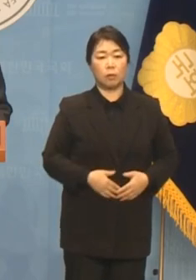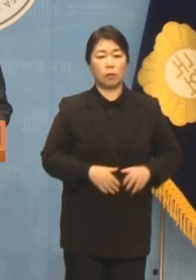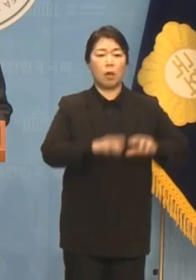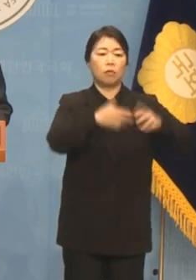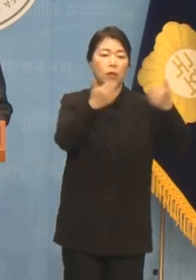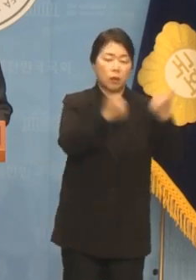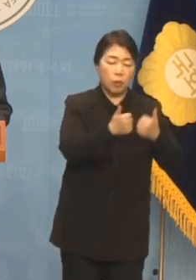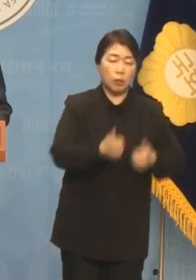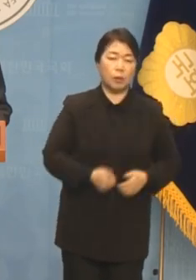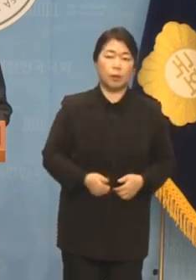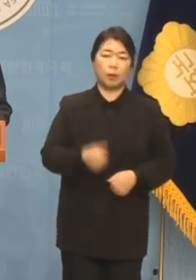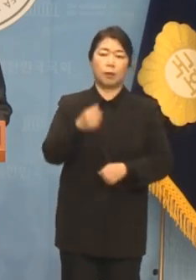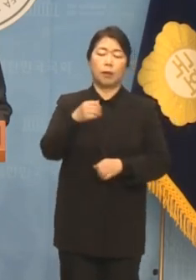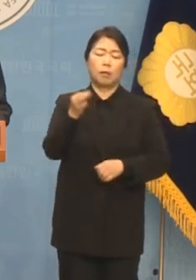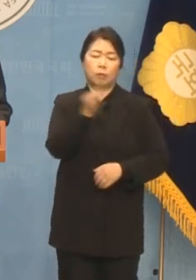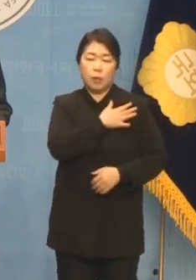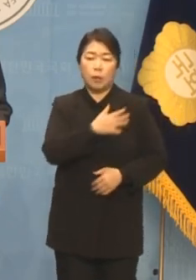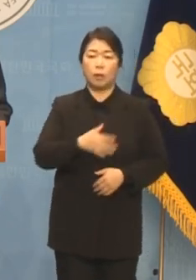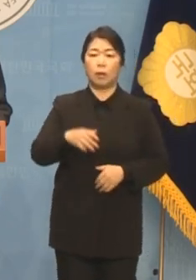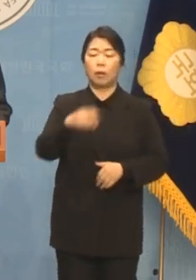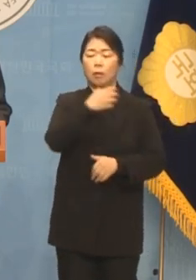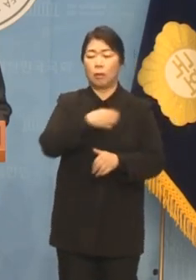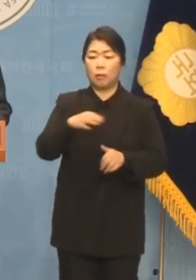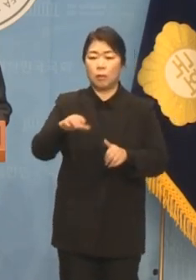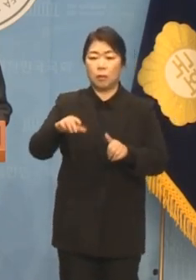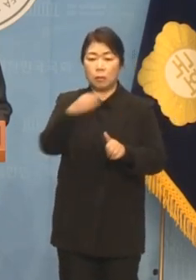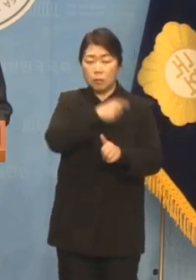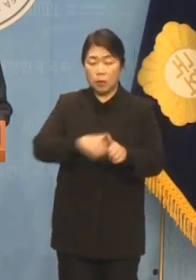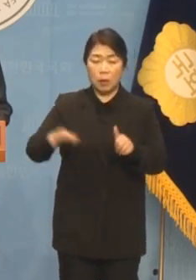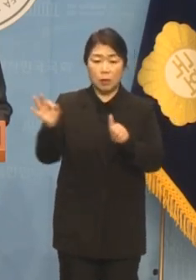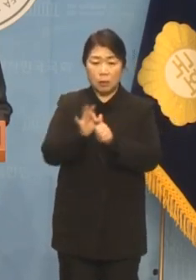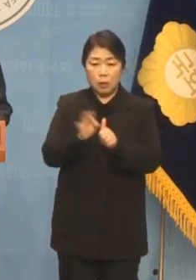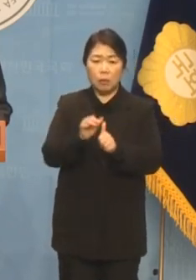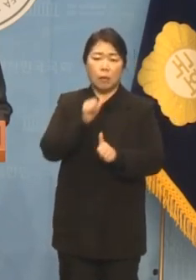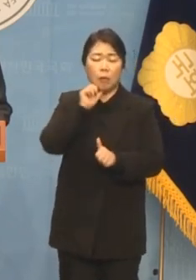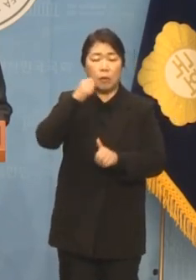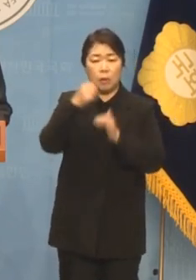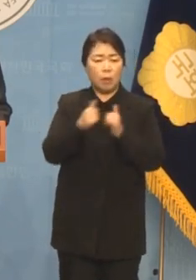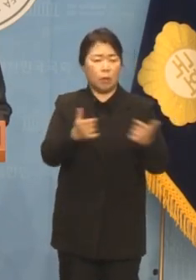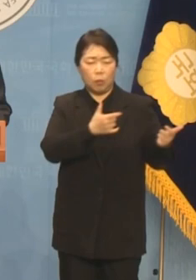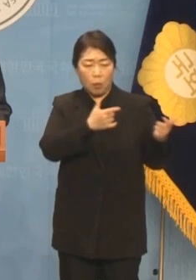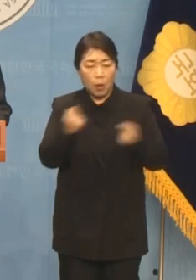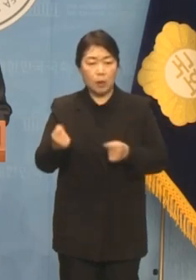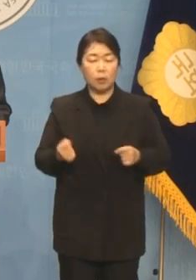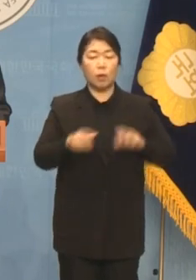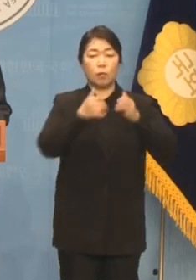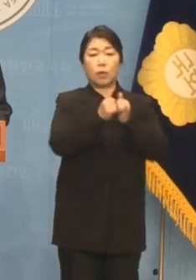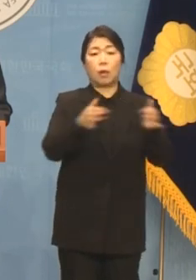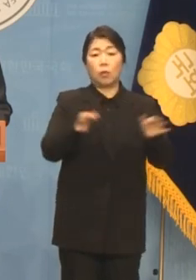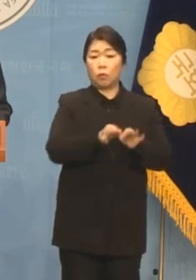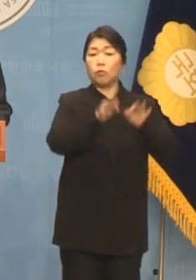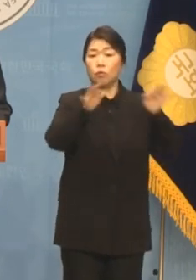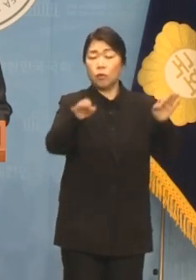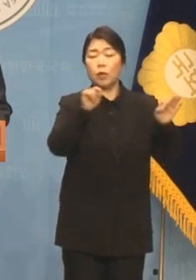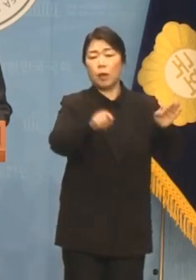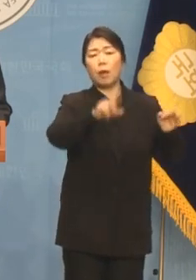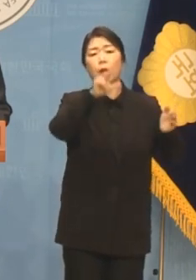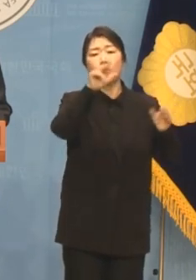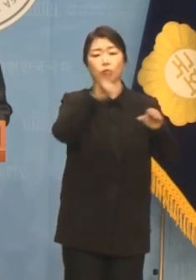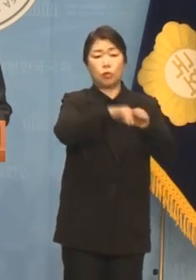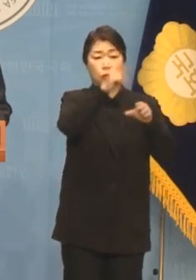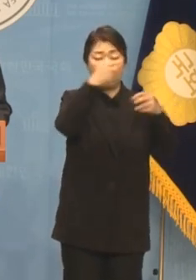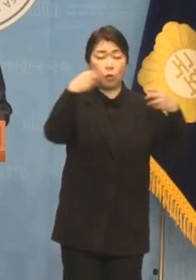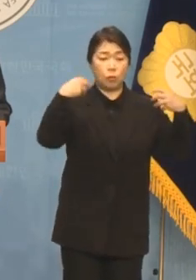재벌이나 기초 생활 수급자다 똑같이 전국민 재난지원금을 나눠 주자고 한게 문재인